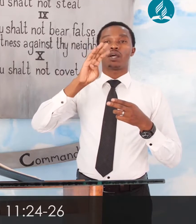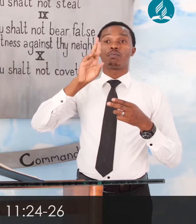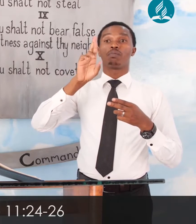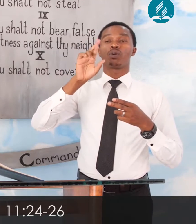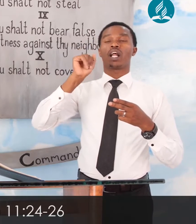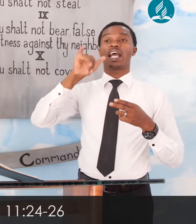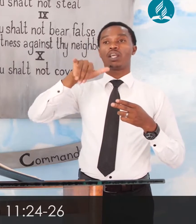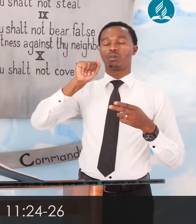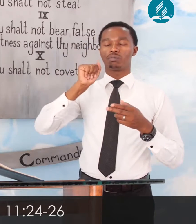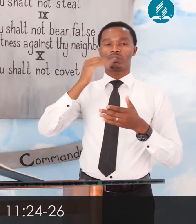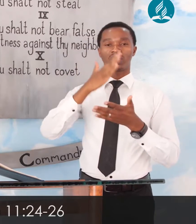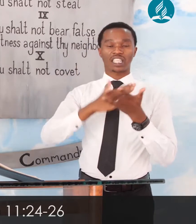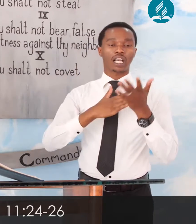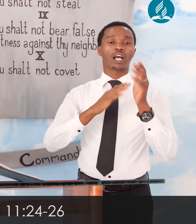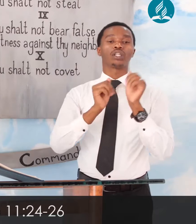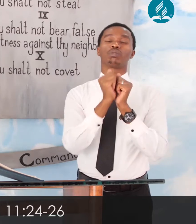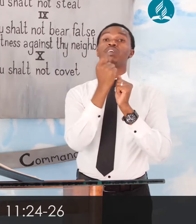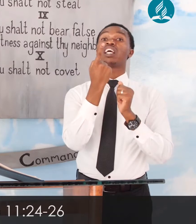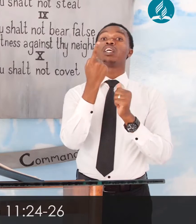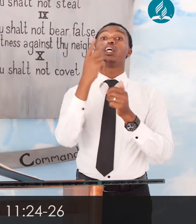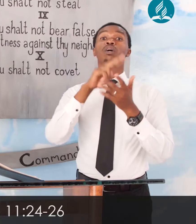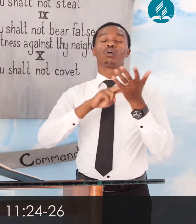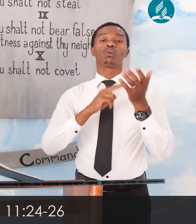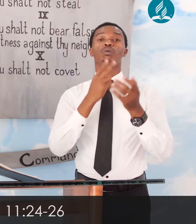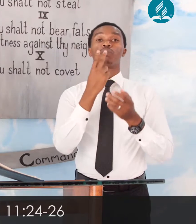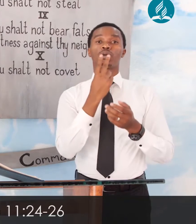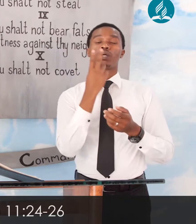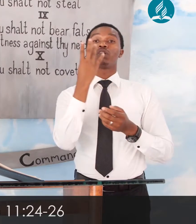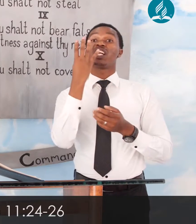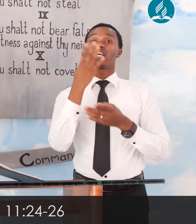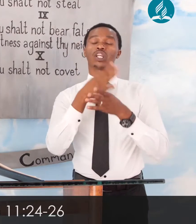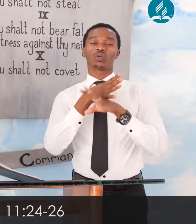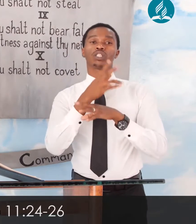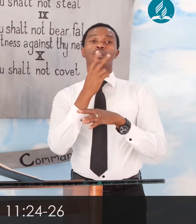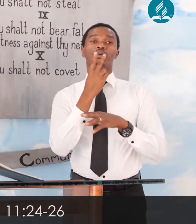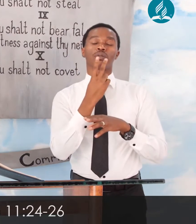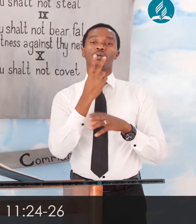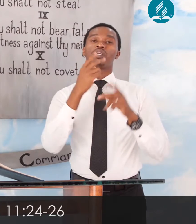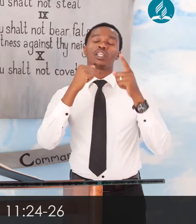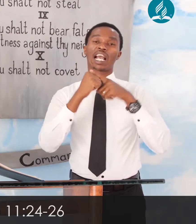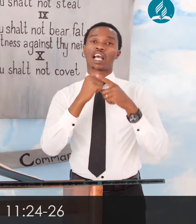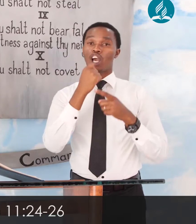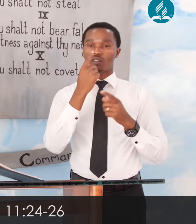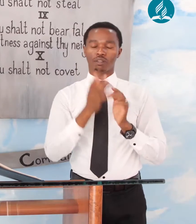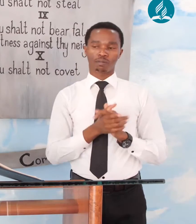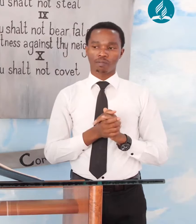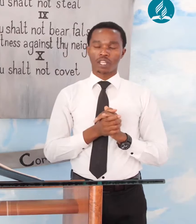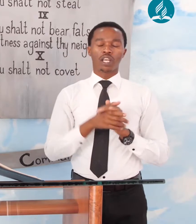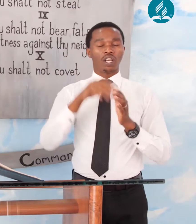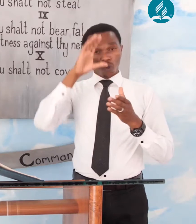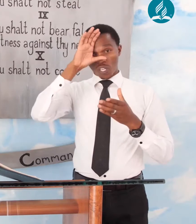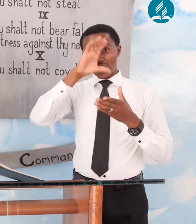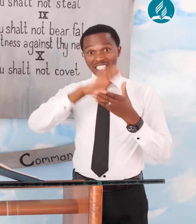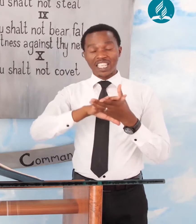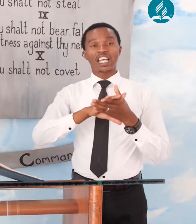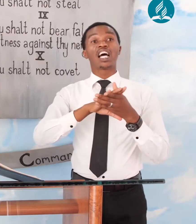Abaheburayo igice cya 11, umurongo wa 24 kugeza wa 26. Haravuga ngo kwizera